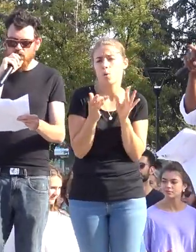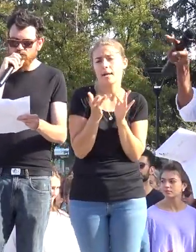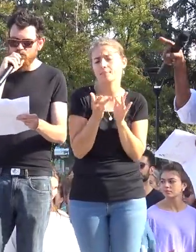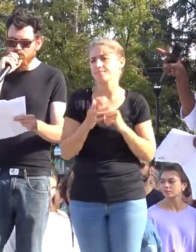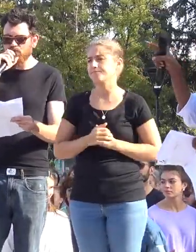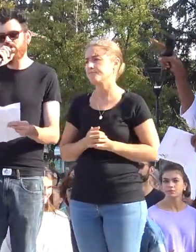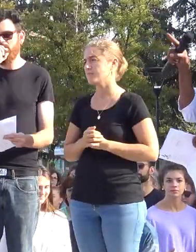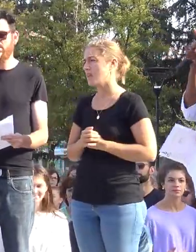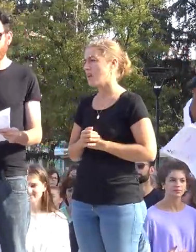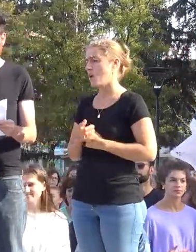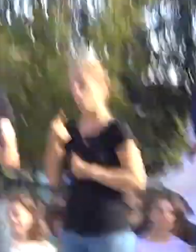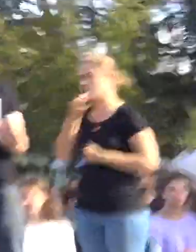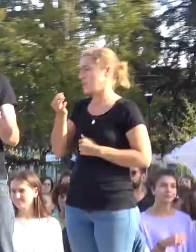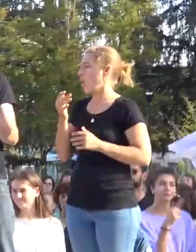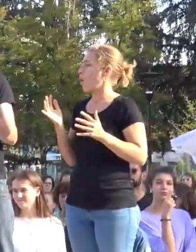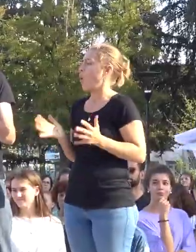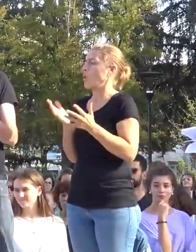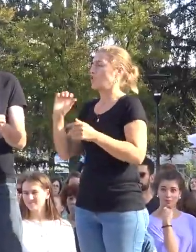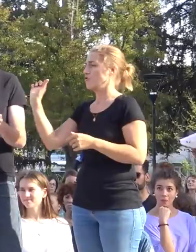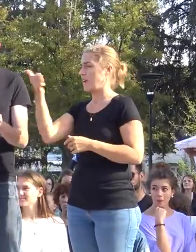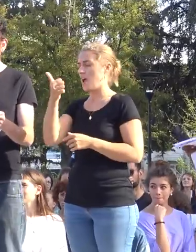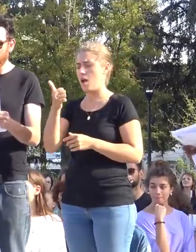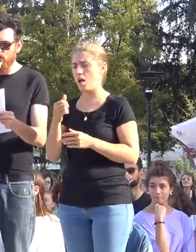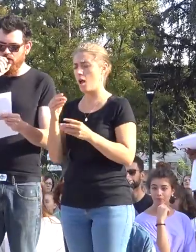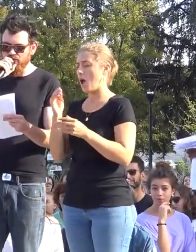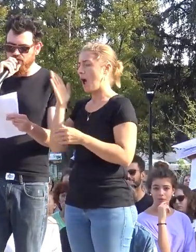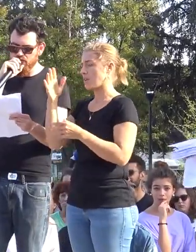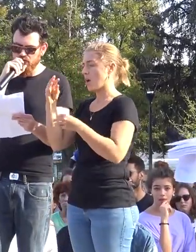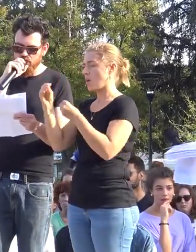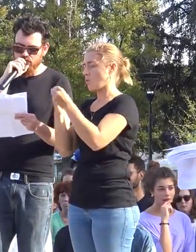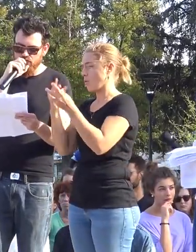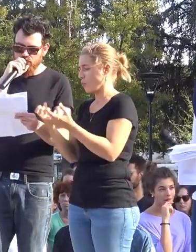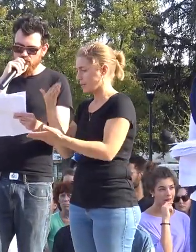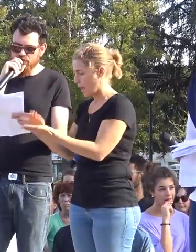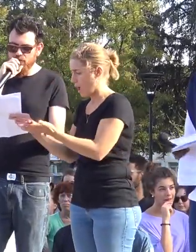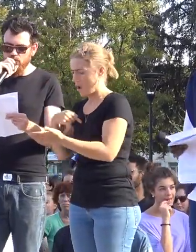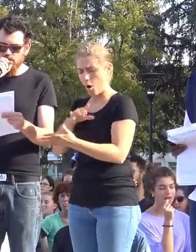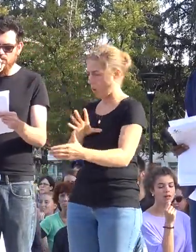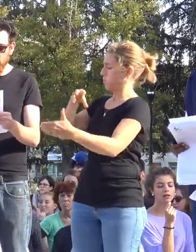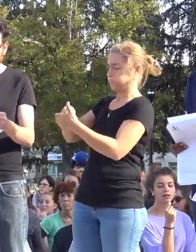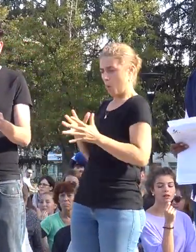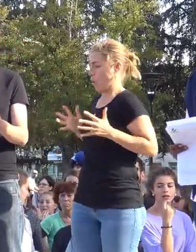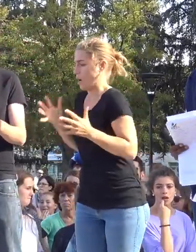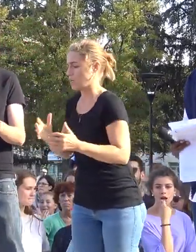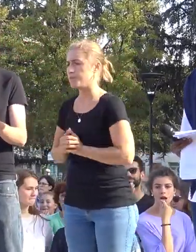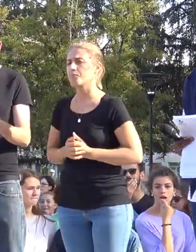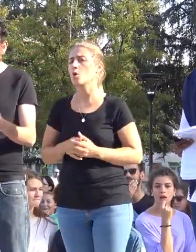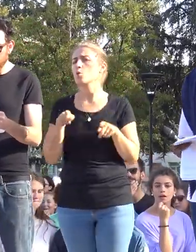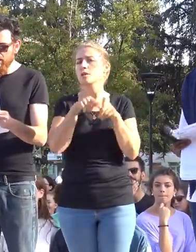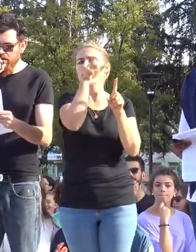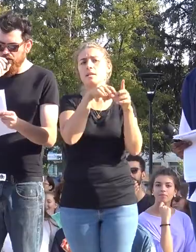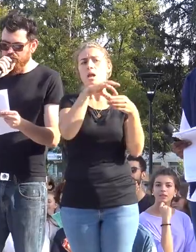vous encourageons plus que jamais à incarner le monde que nous souhaitons voir arriver. Nous appelons nos élus à faire de